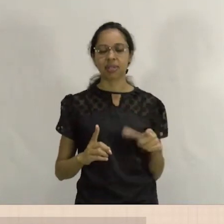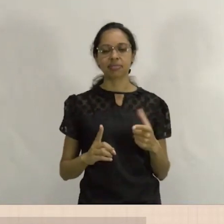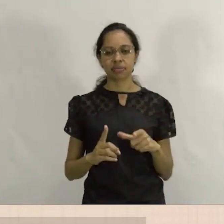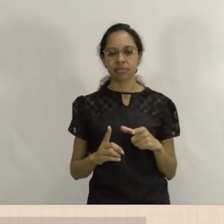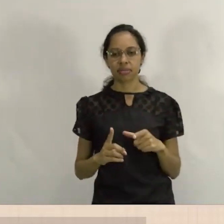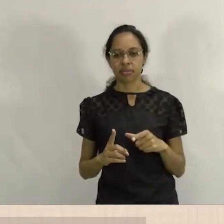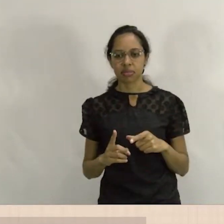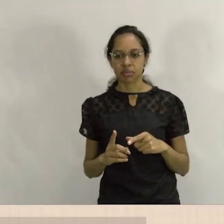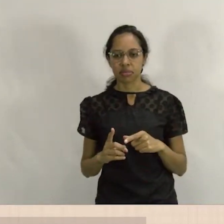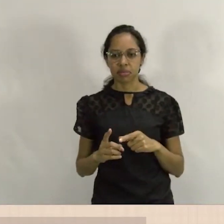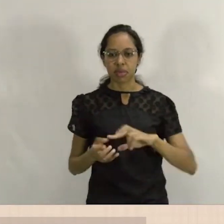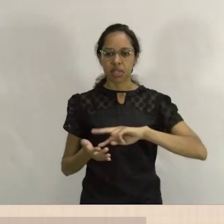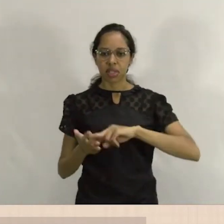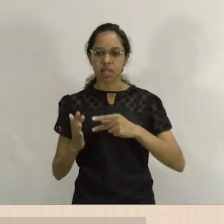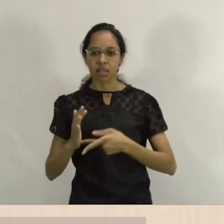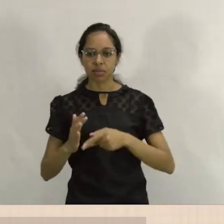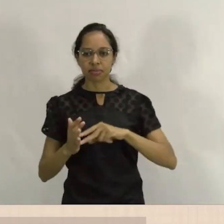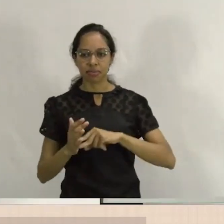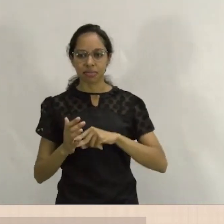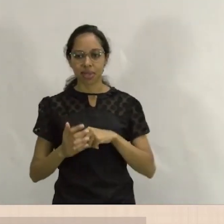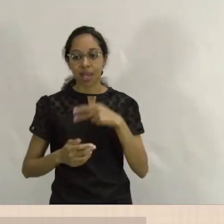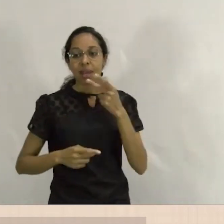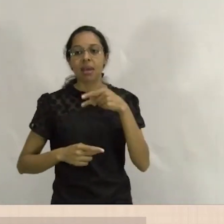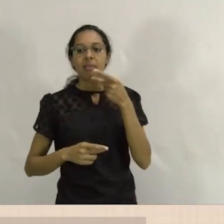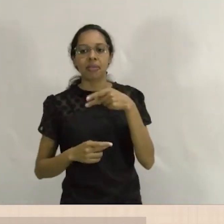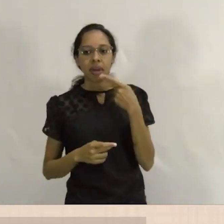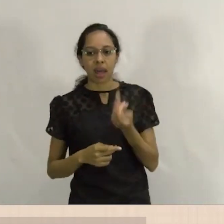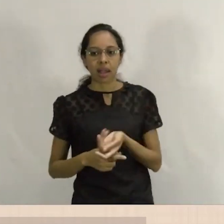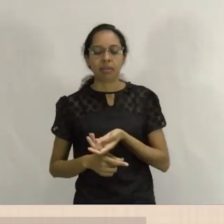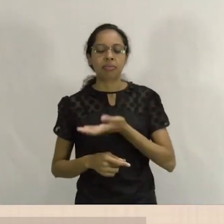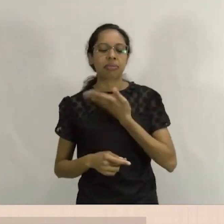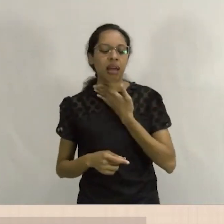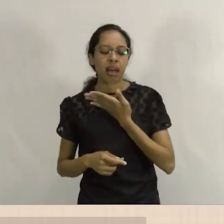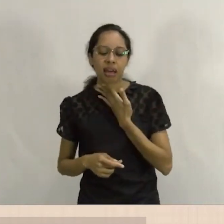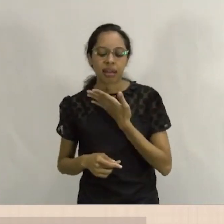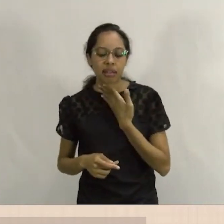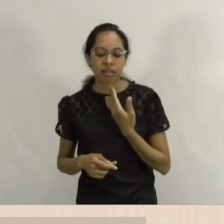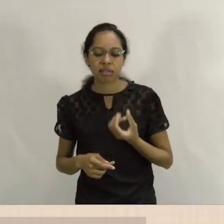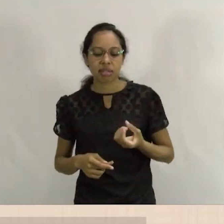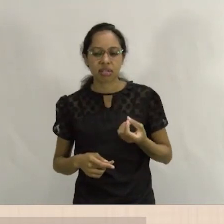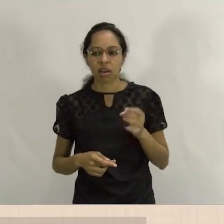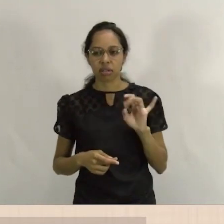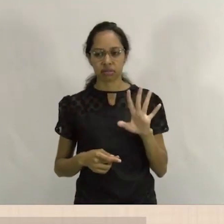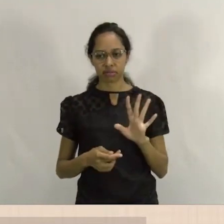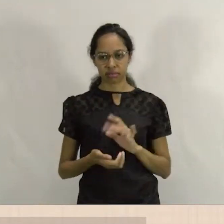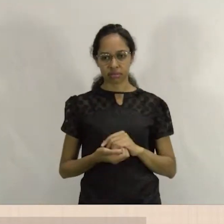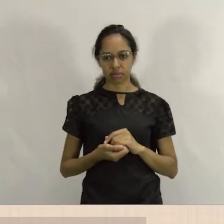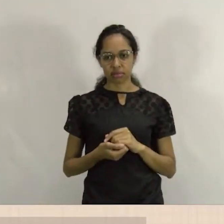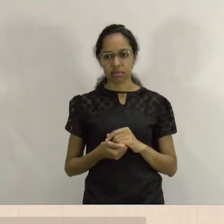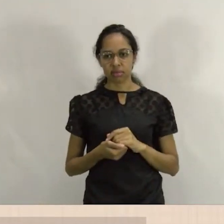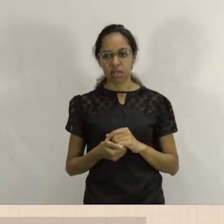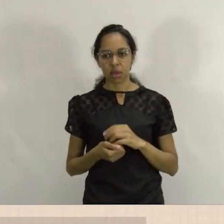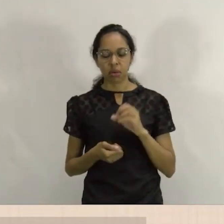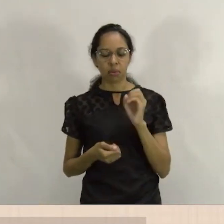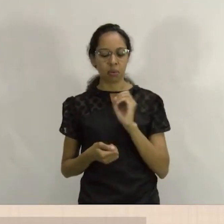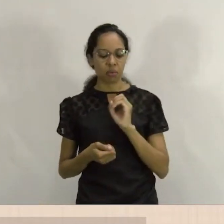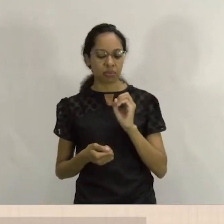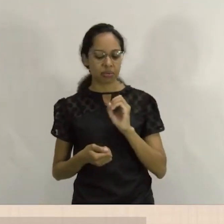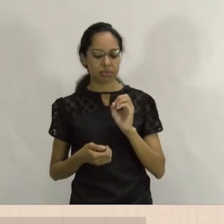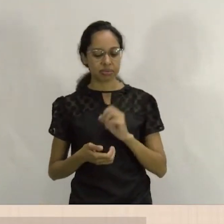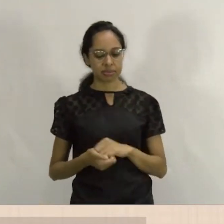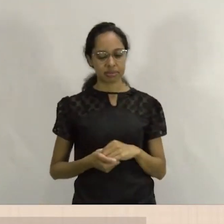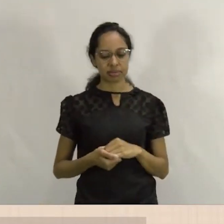quer dizer conversa vazia. Ora, quando o homem se desconectou de Deus, ficou